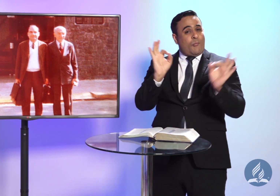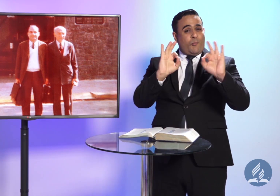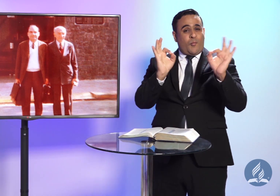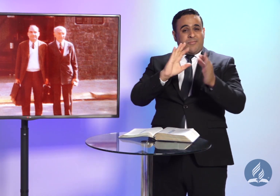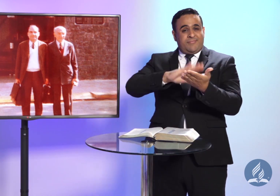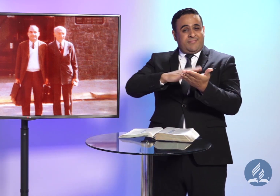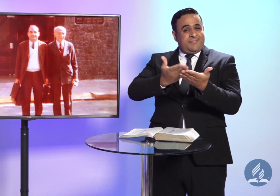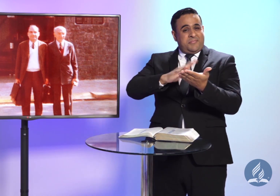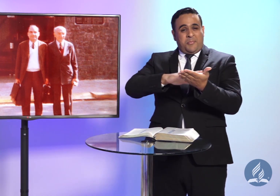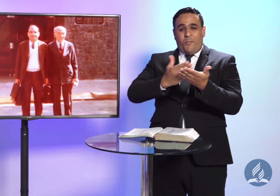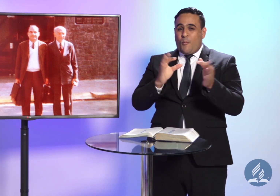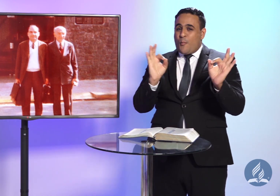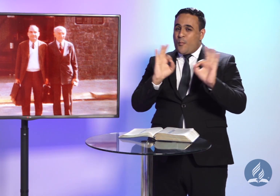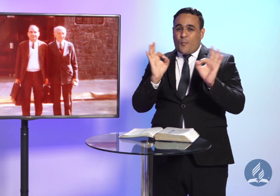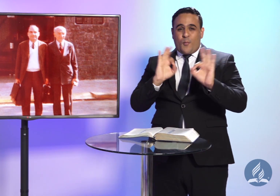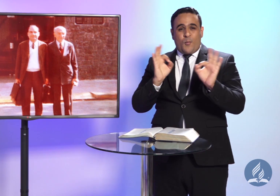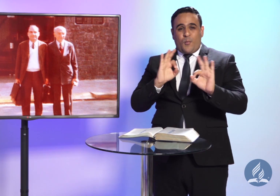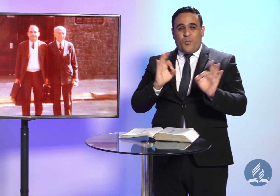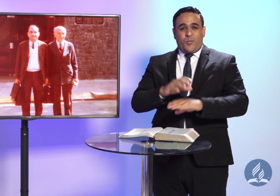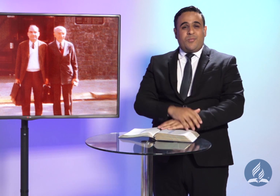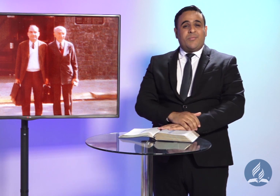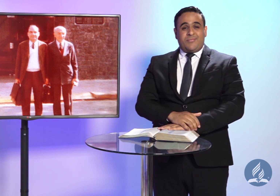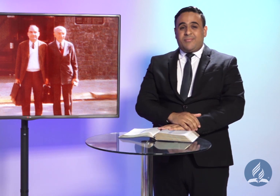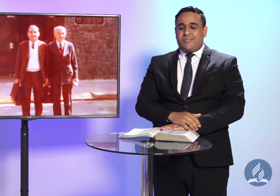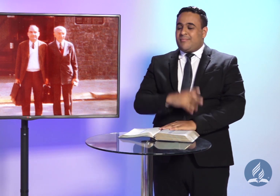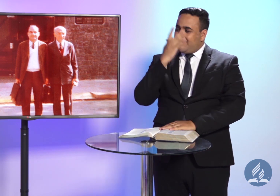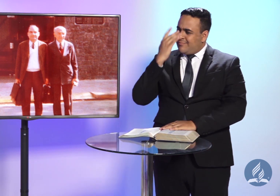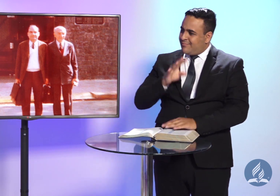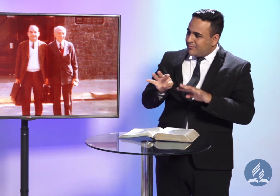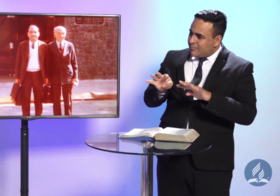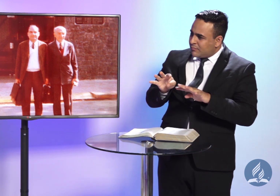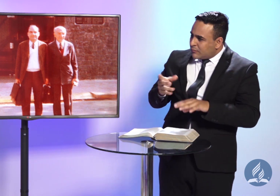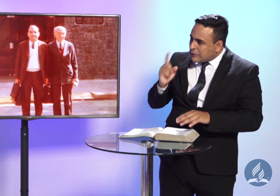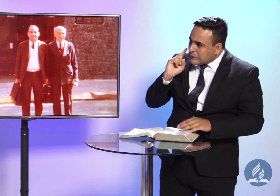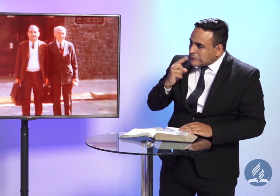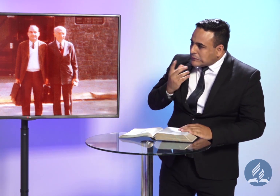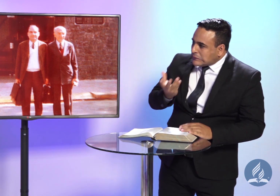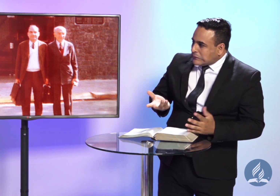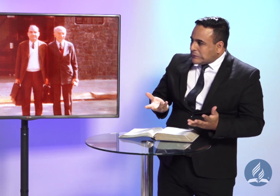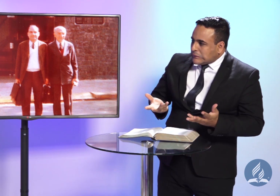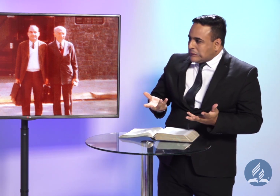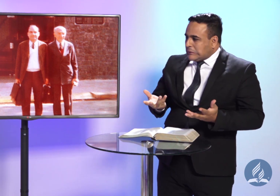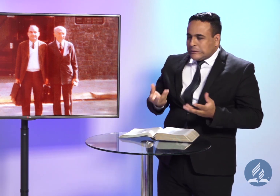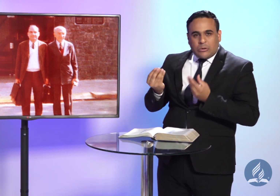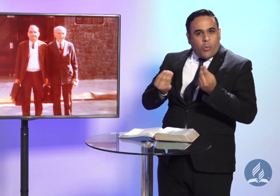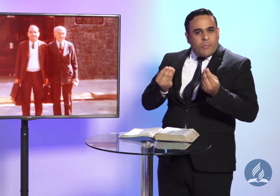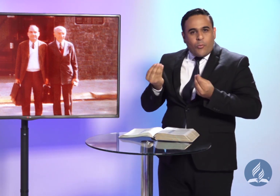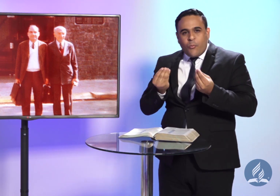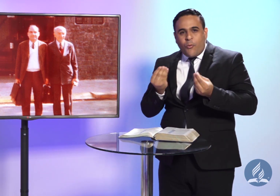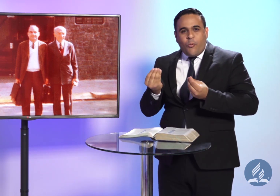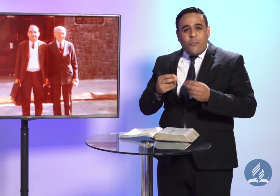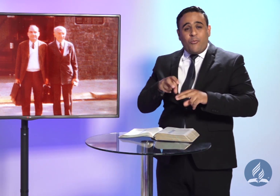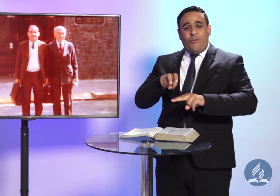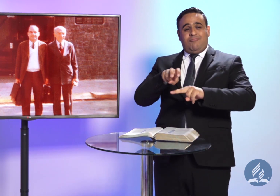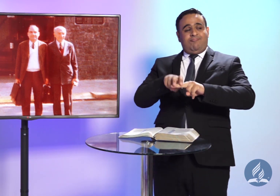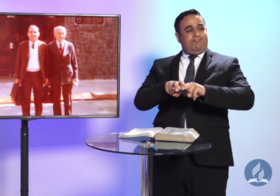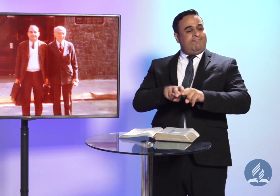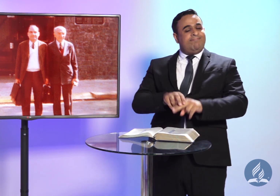tinha nada. E quando alguém percebeu que ele era um surdo que estava ali, tentaram se